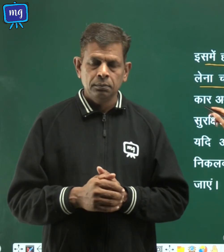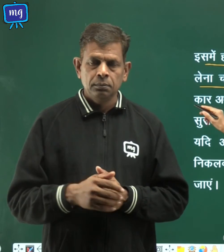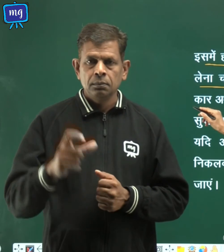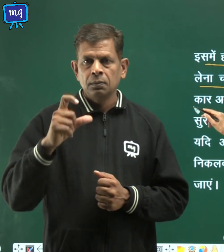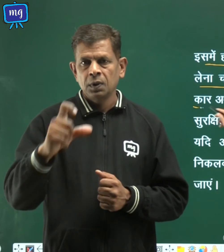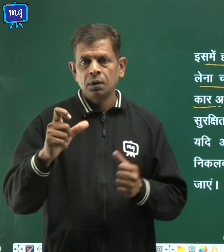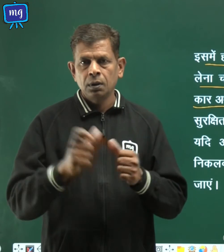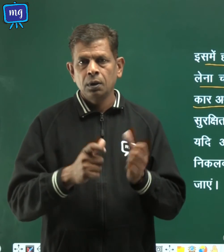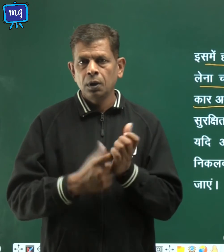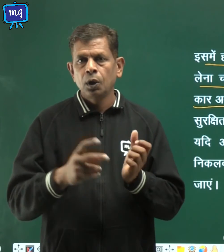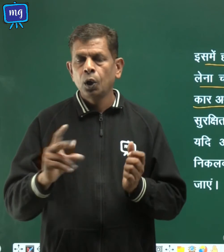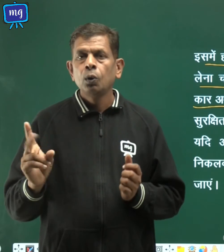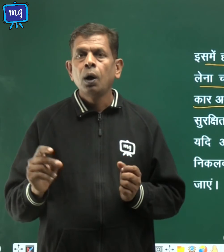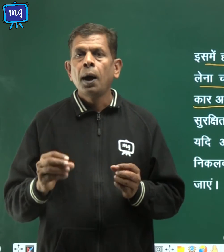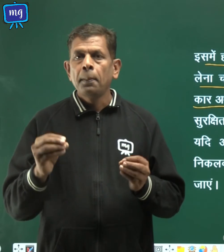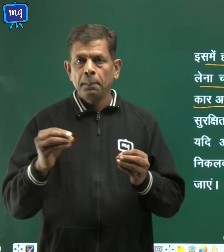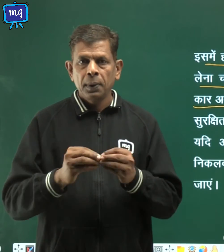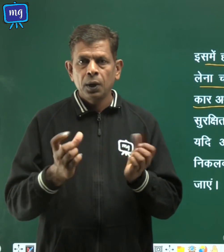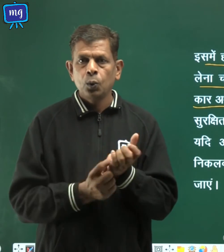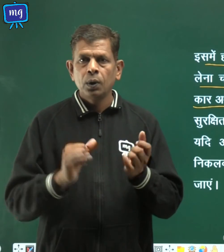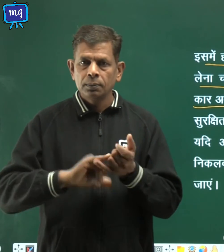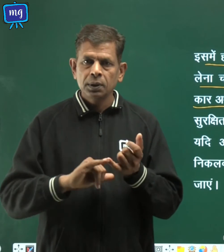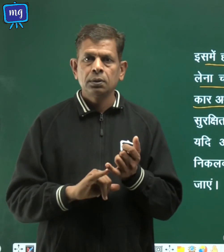कार अथवा बस